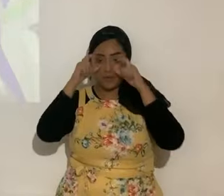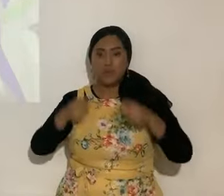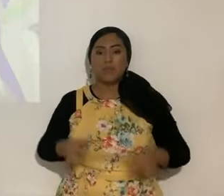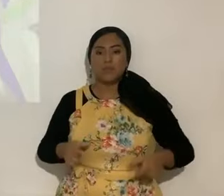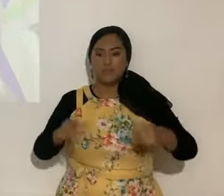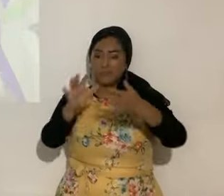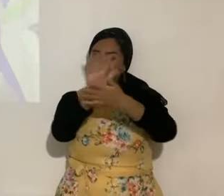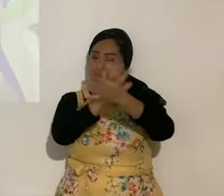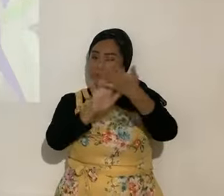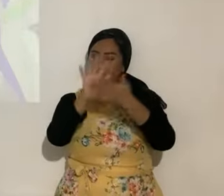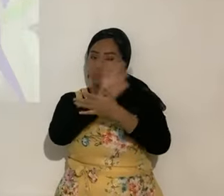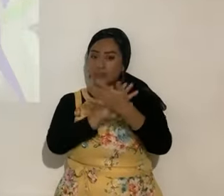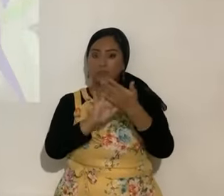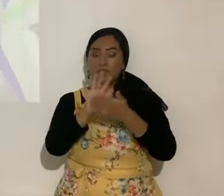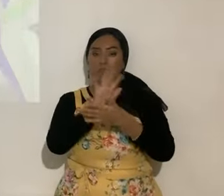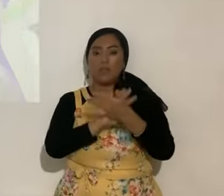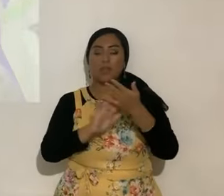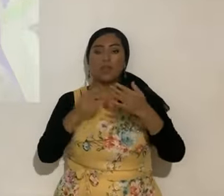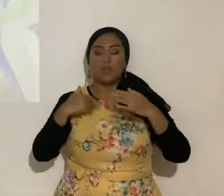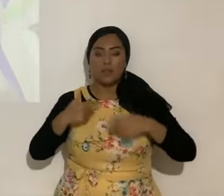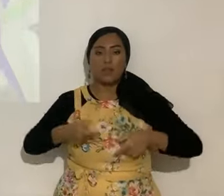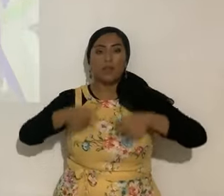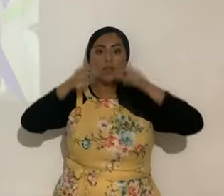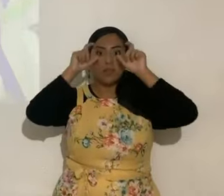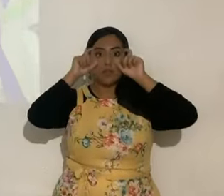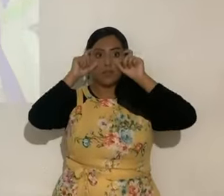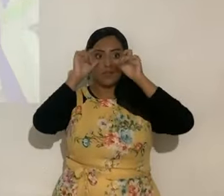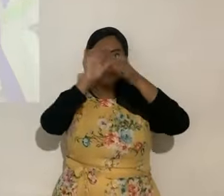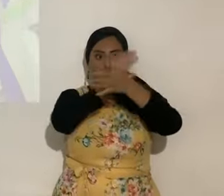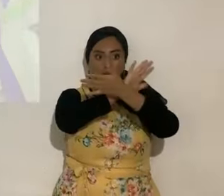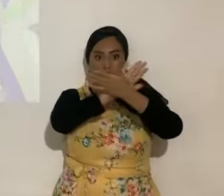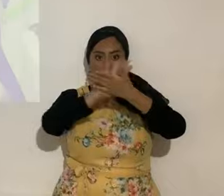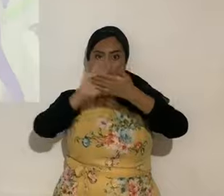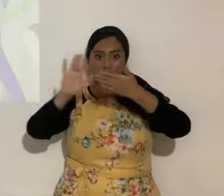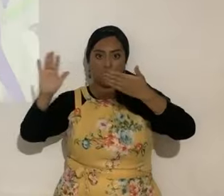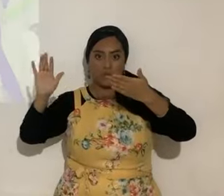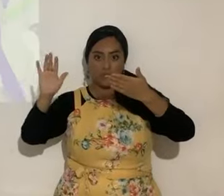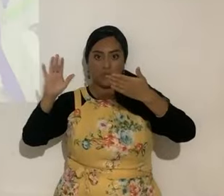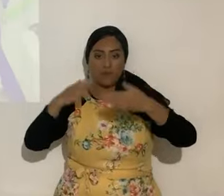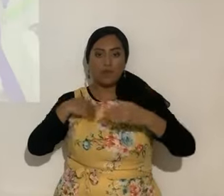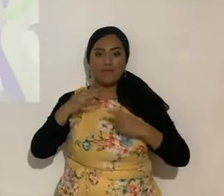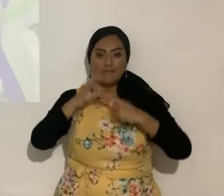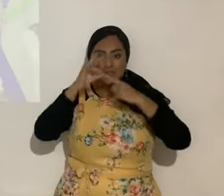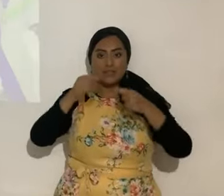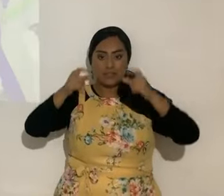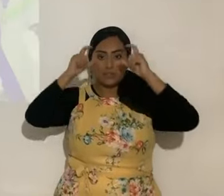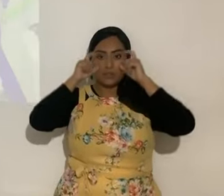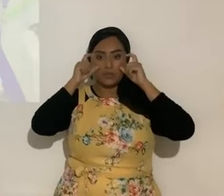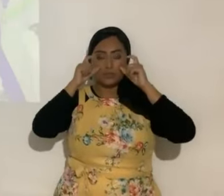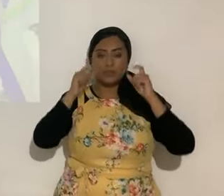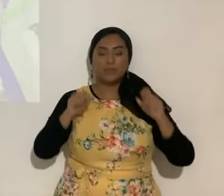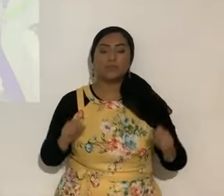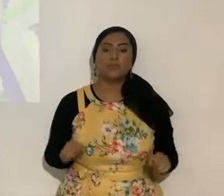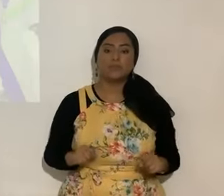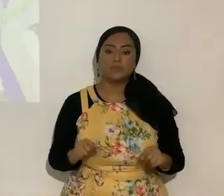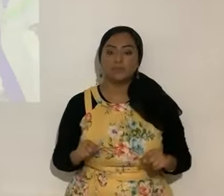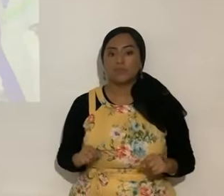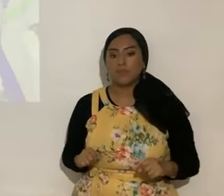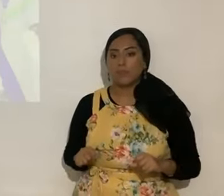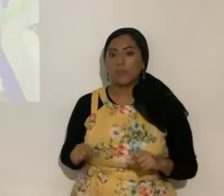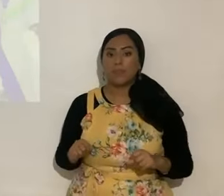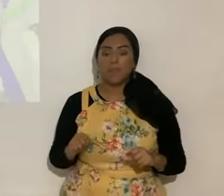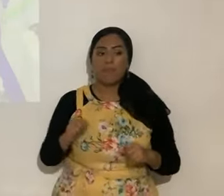borroso, entonces, ¿qué hago poner, me los tengo que poner para que vea yo claro, porque tengo una graduación específica, ¿de acuerdo? Entonces,